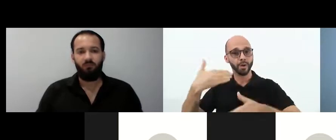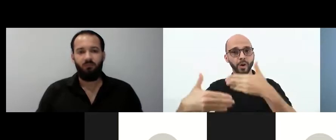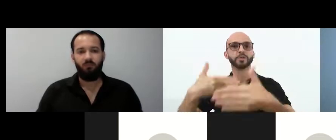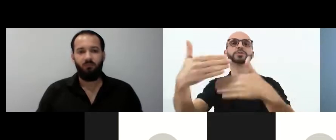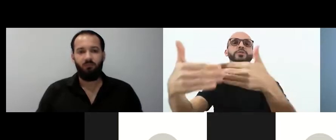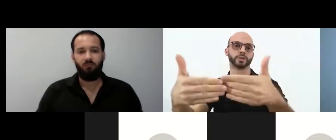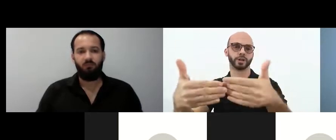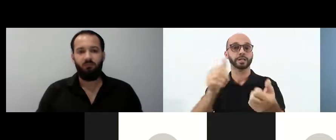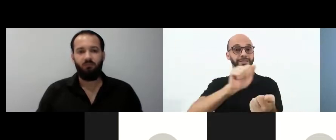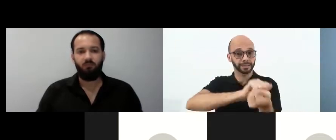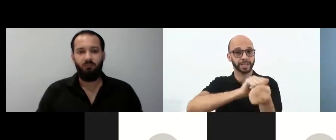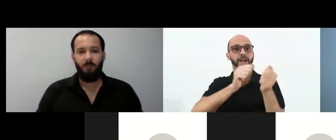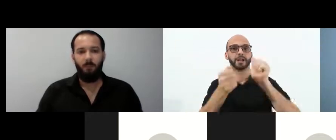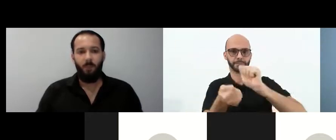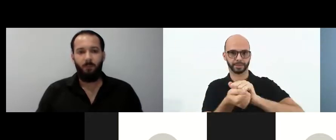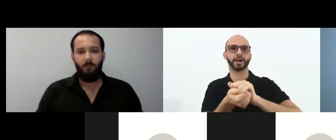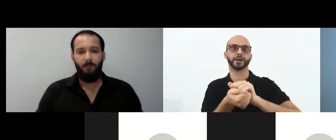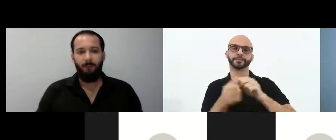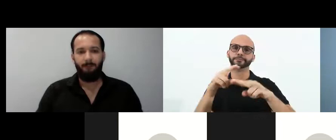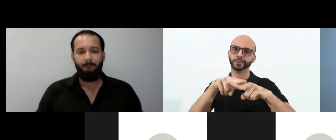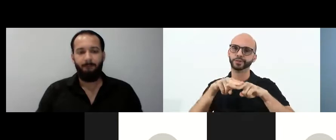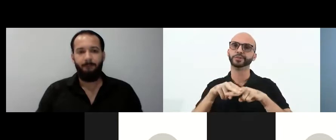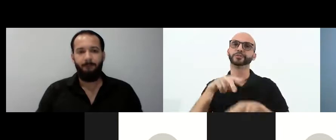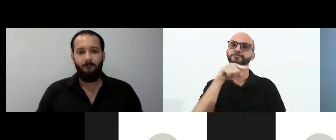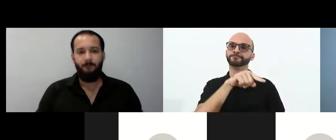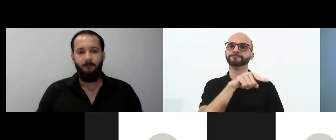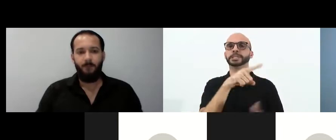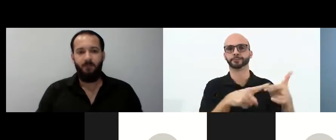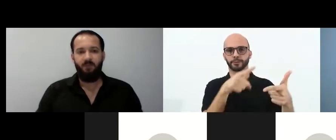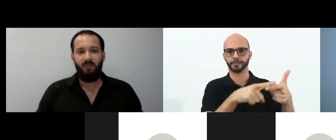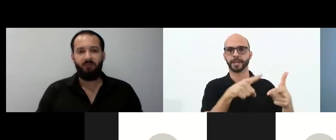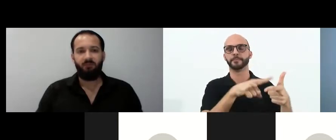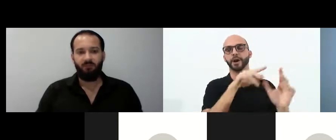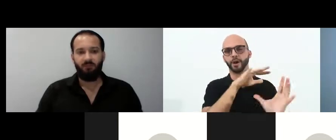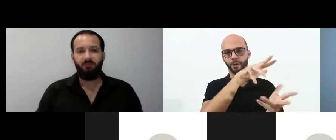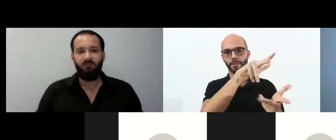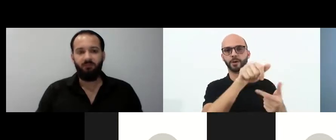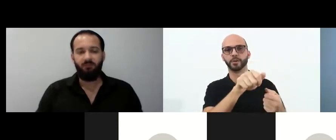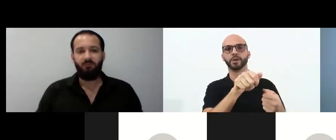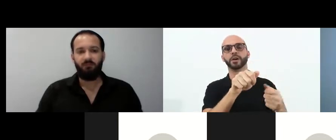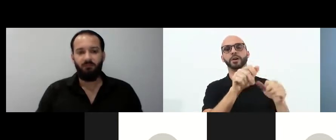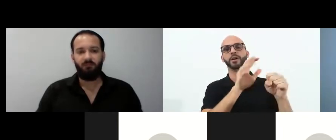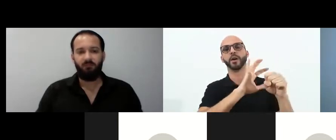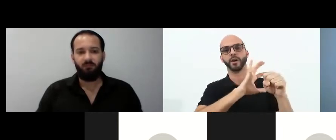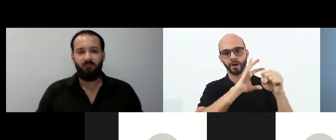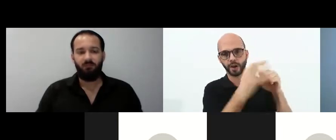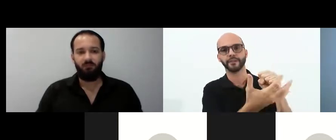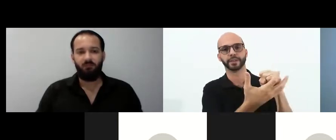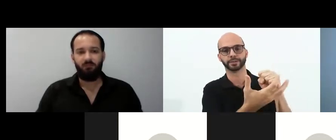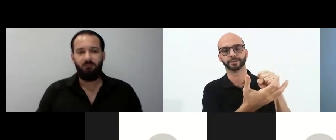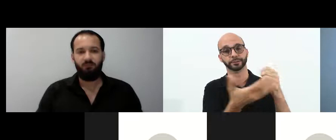da educação e esses avanços, essas adaptações que podem serem feitas para essa área que é uma